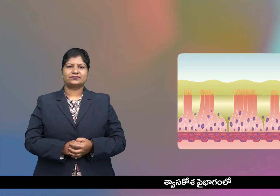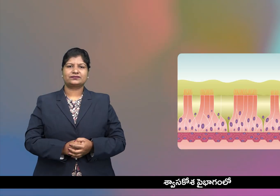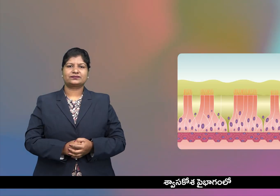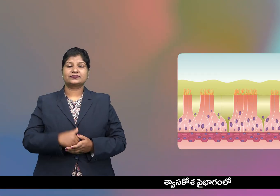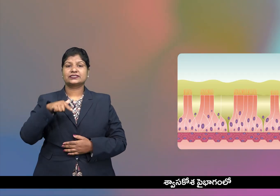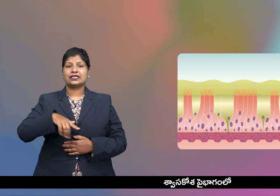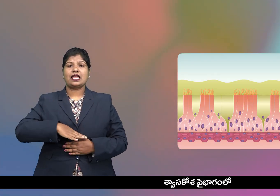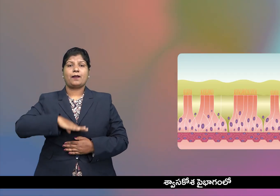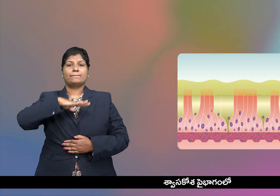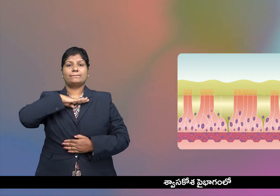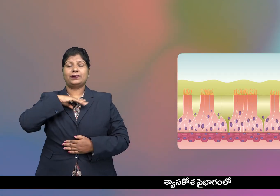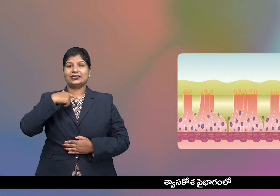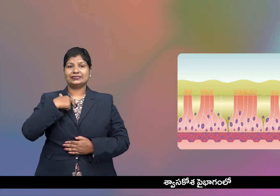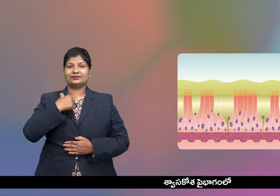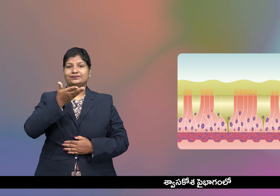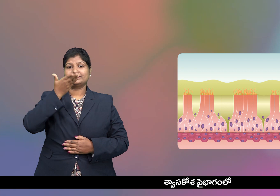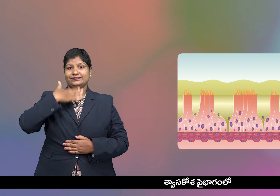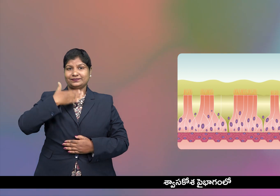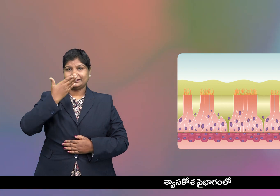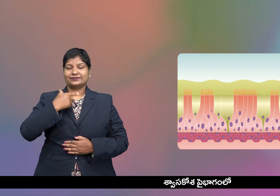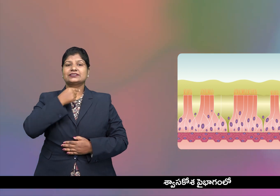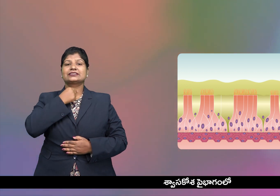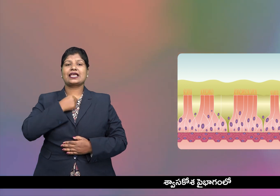ఒకటి. శ్వాసకోశ పైభాగంలో